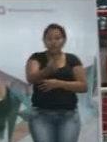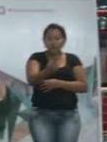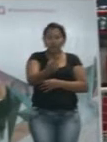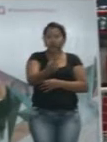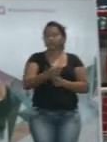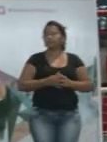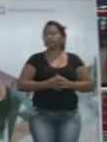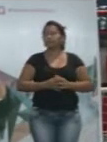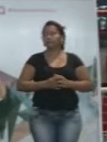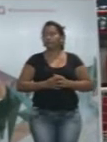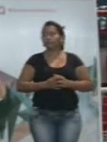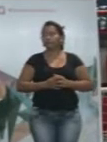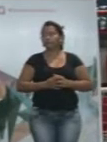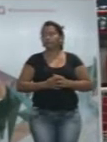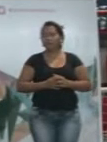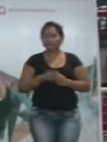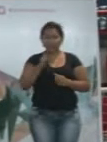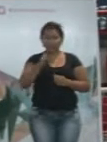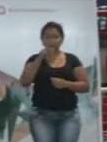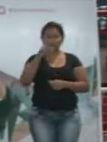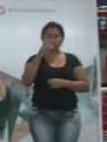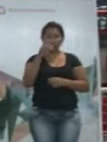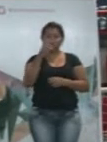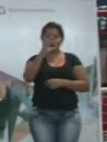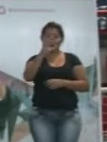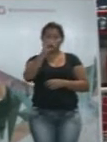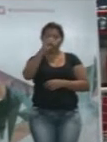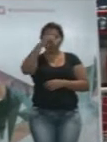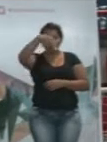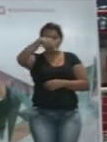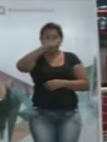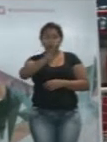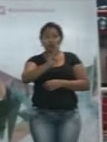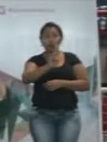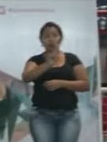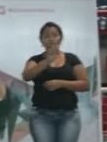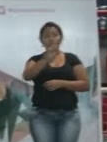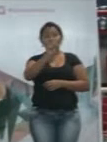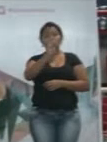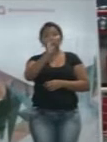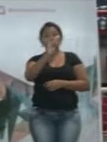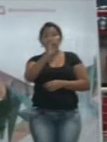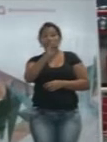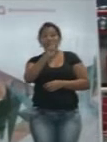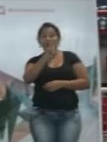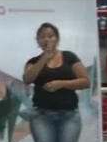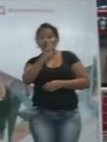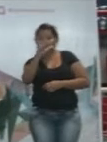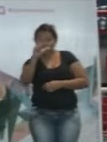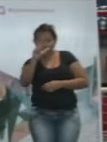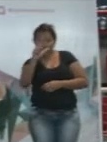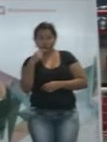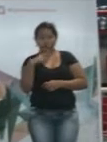Tiago, essa pilha combustível, como ela é feita? Você tem o gás